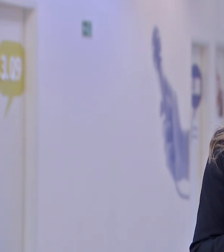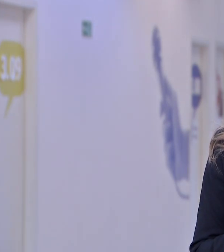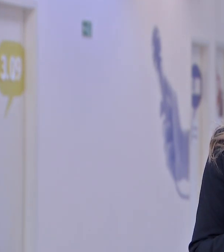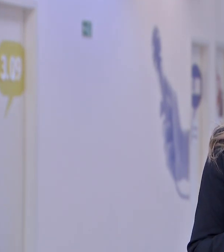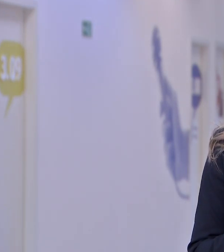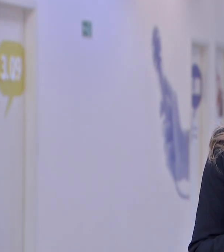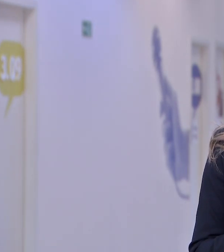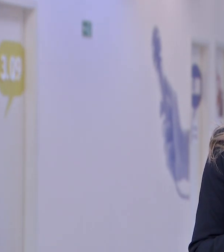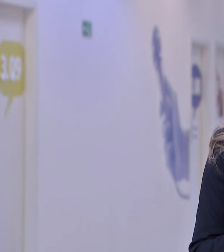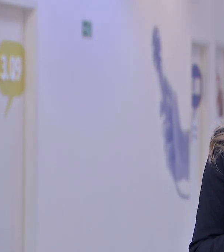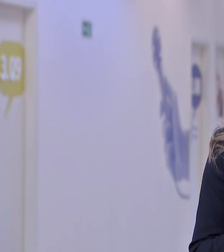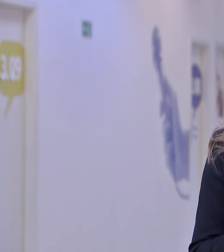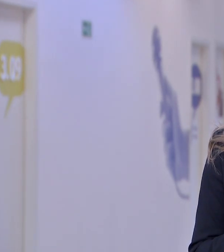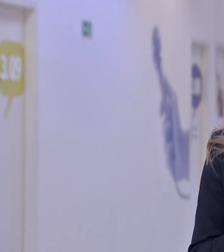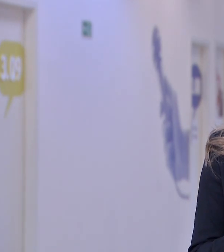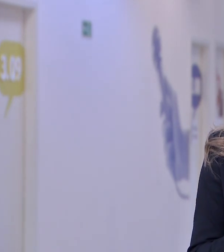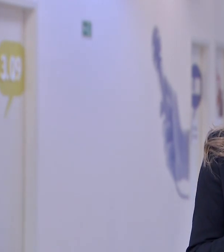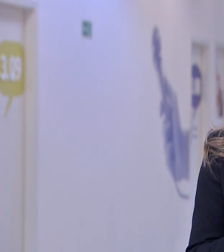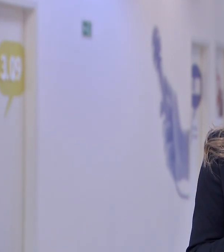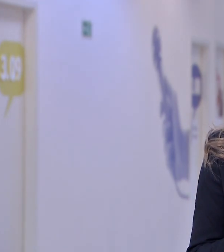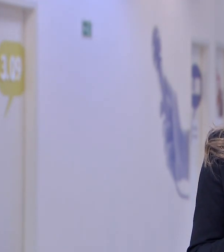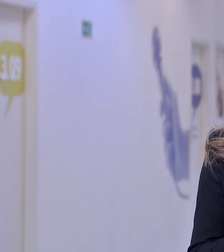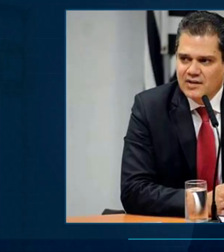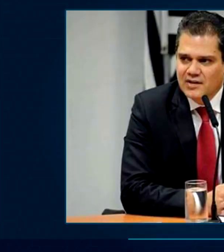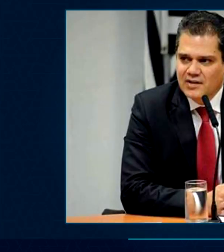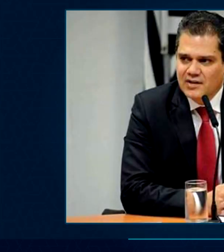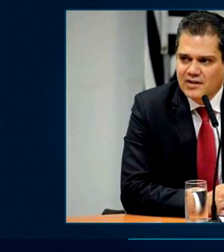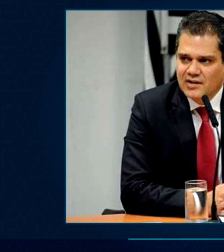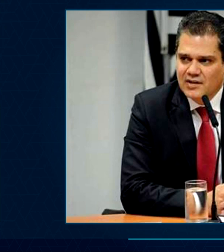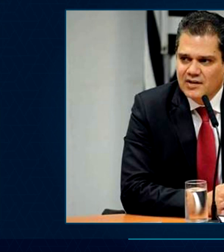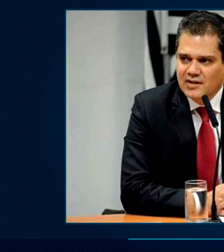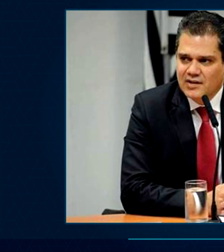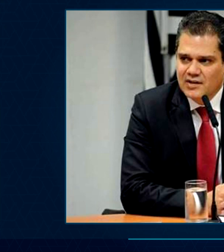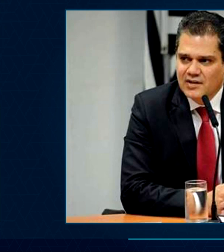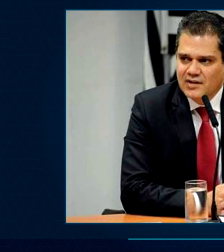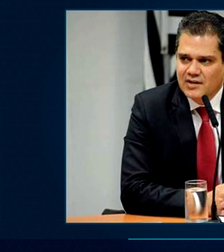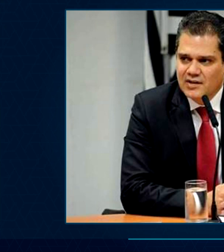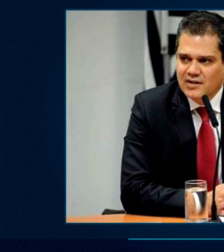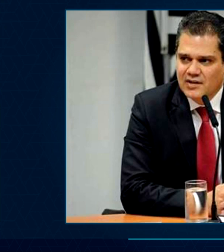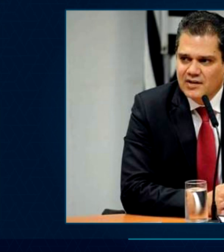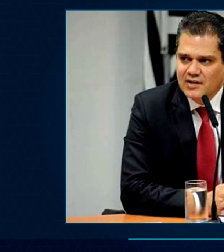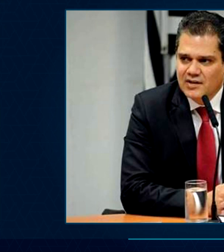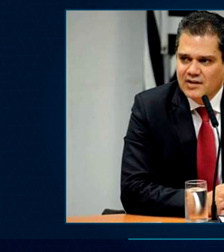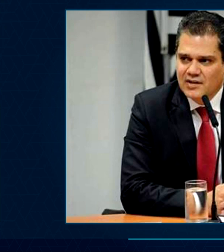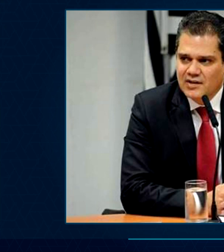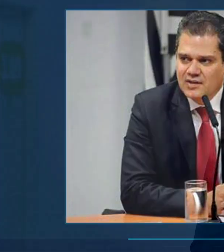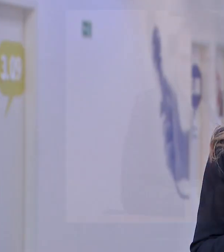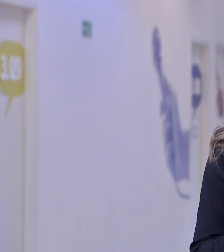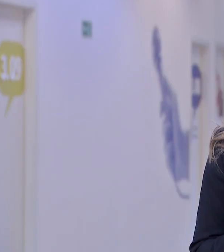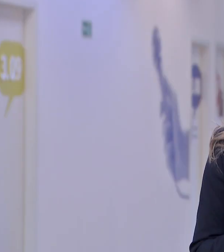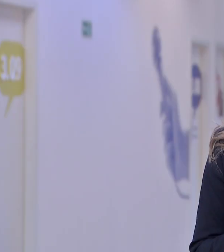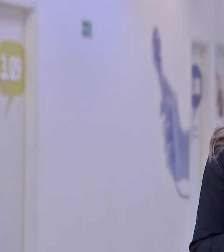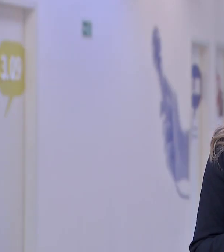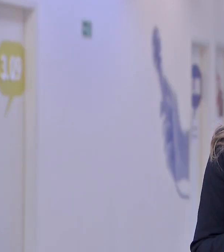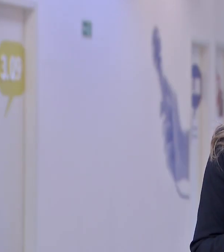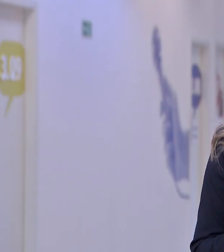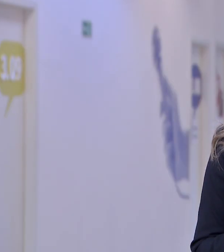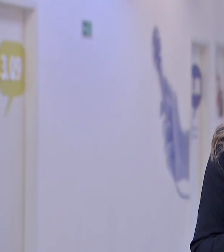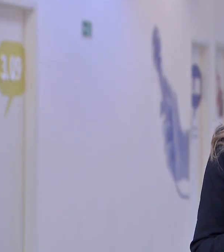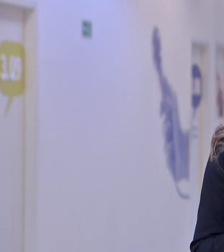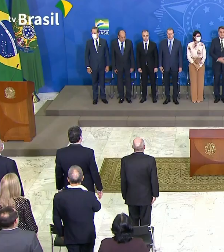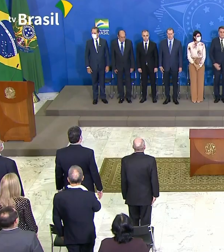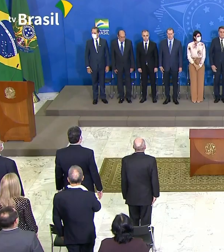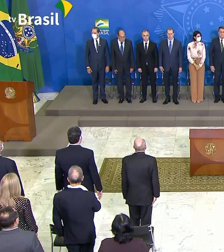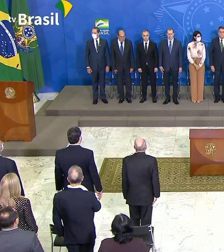enquanto quem fica no comando da pf é o número dois na hierarquia disney vol 7 que foi indicado pelo ex-ministro sérgio moro